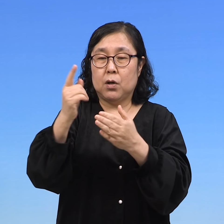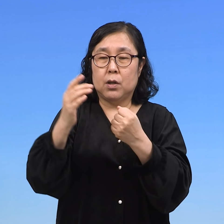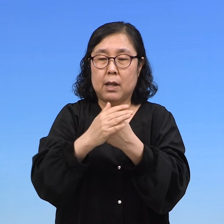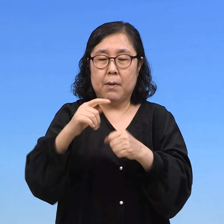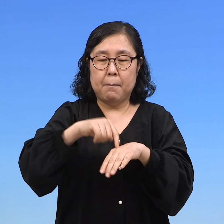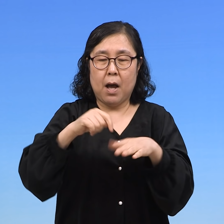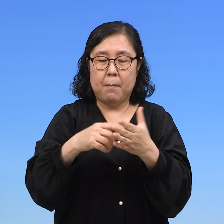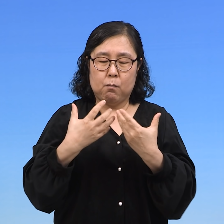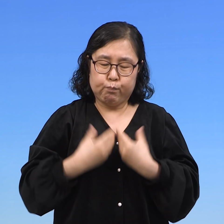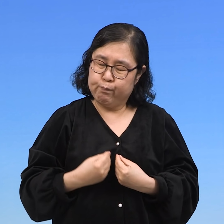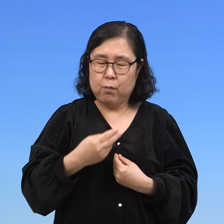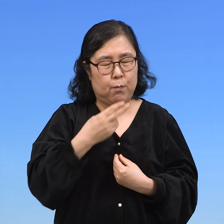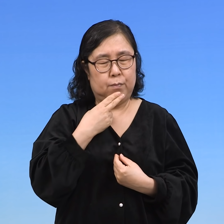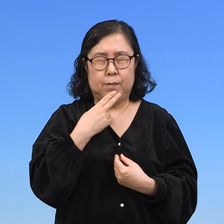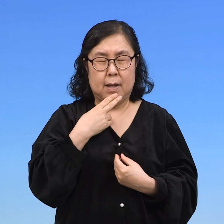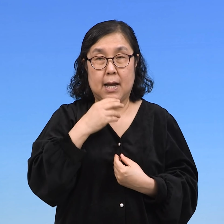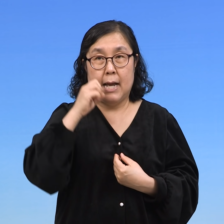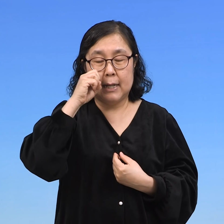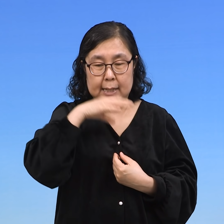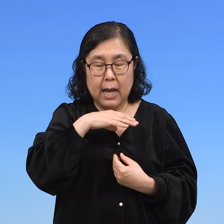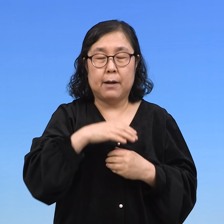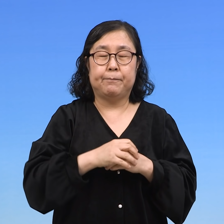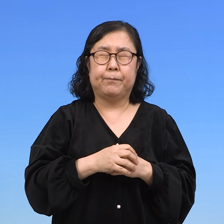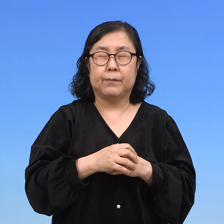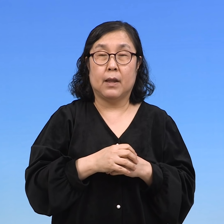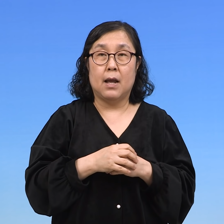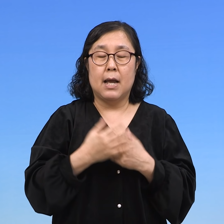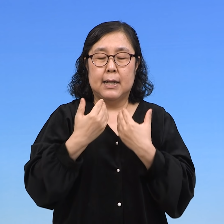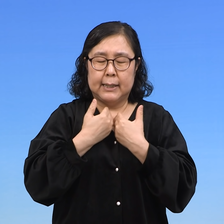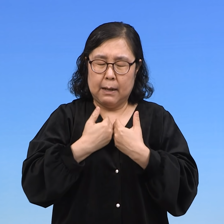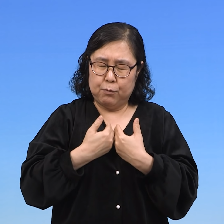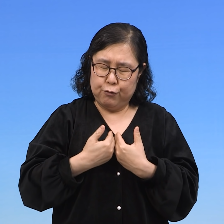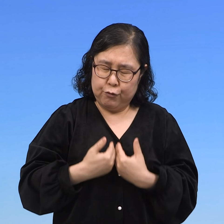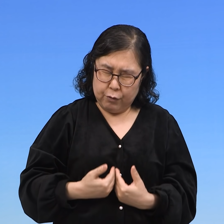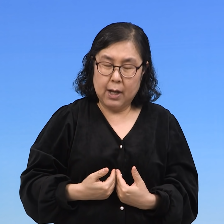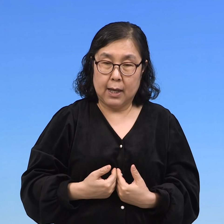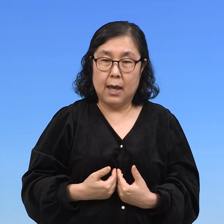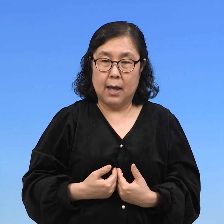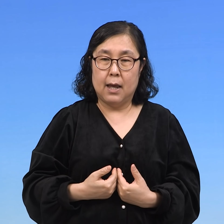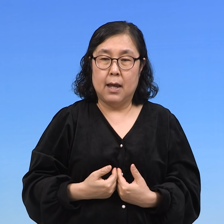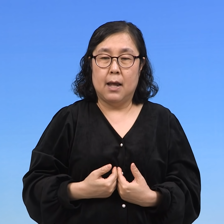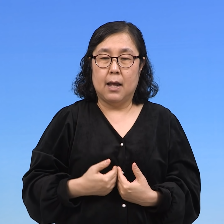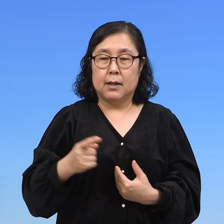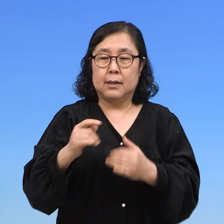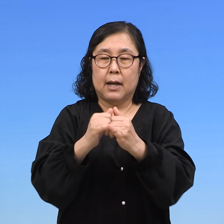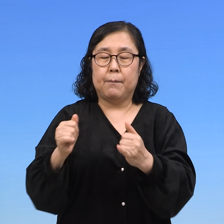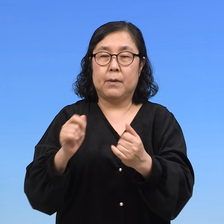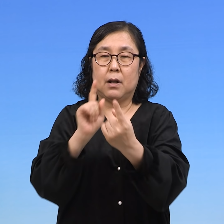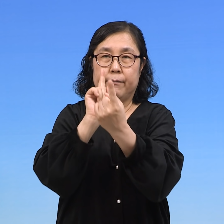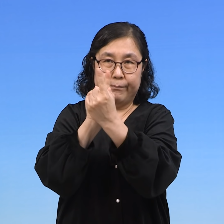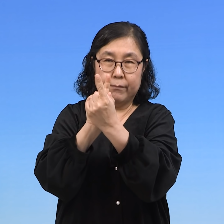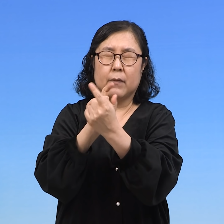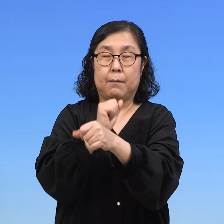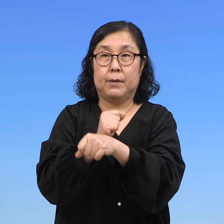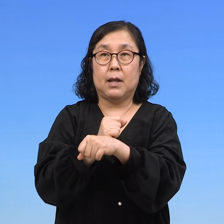낙심도 안 하세요 그저 차분하게 대응하는 오늘 본문이 저에게 너무 감동이 되는 게요